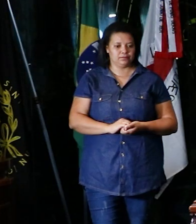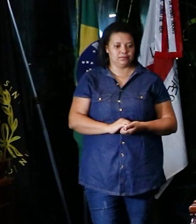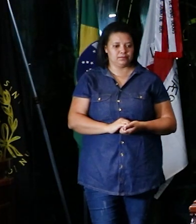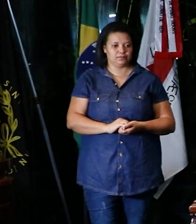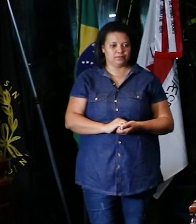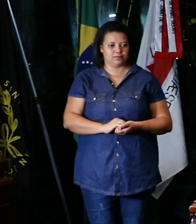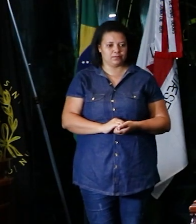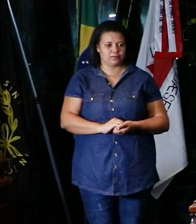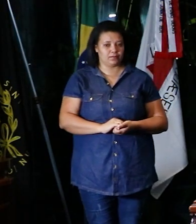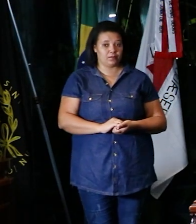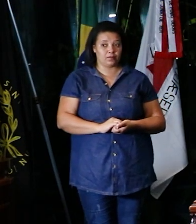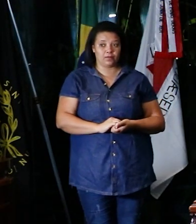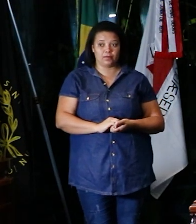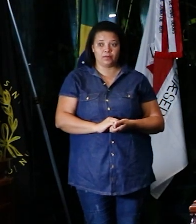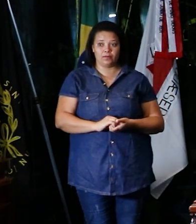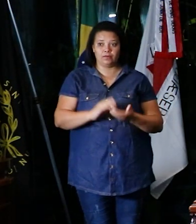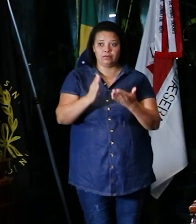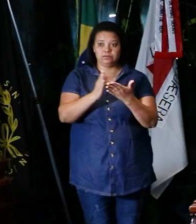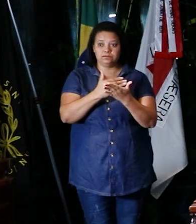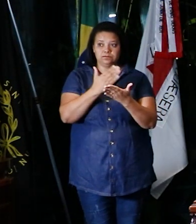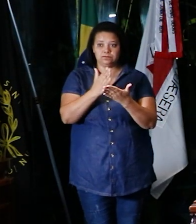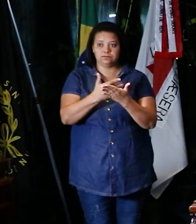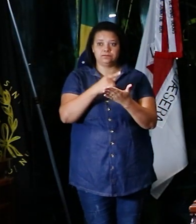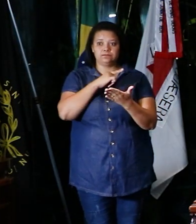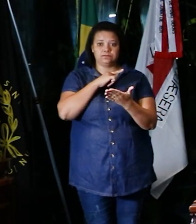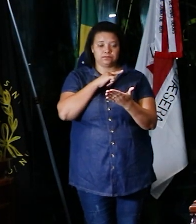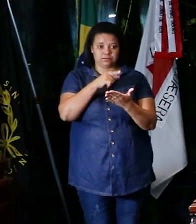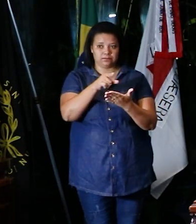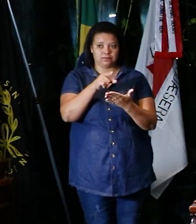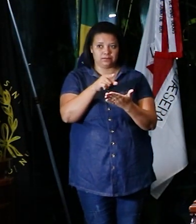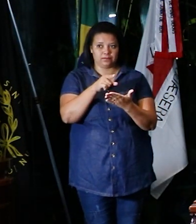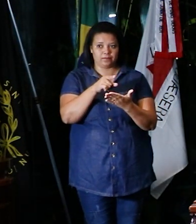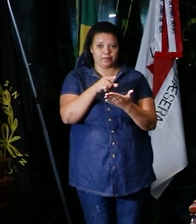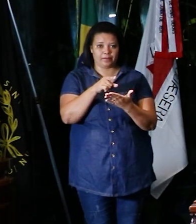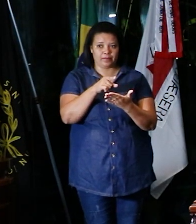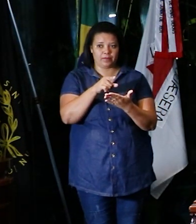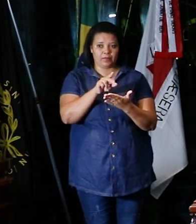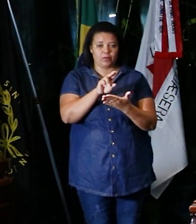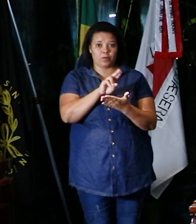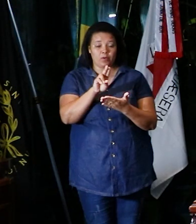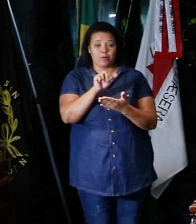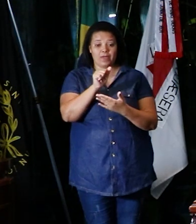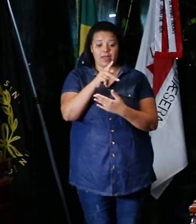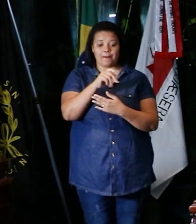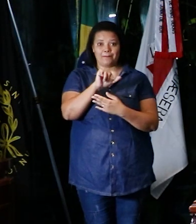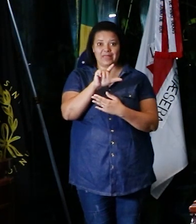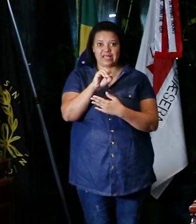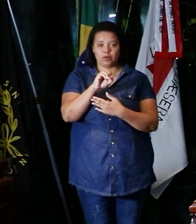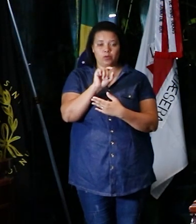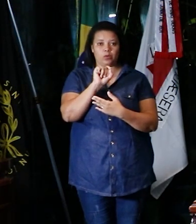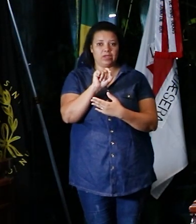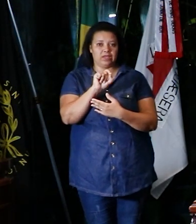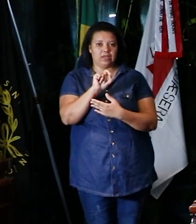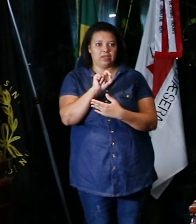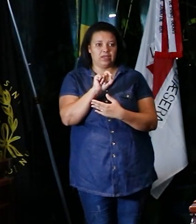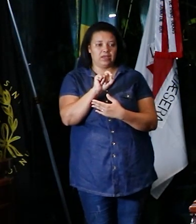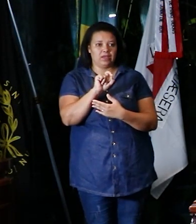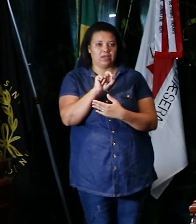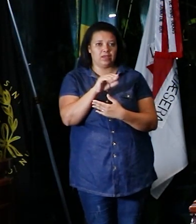nisso que vocês receberam, que chama apelo, ele faz um